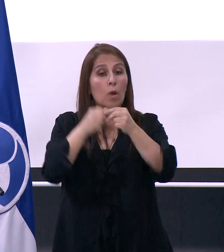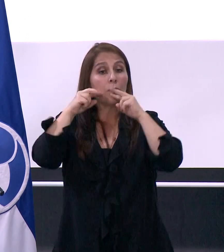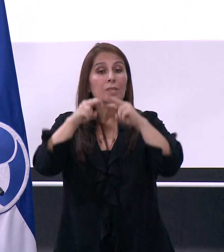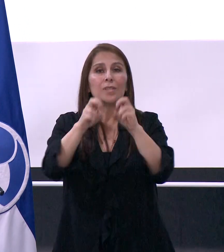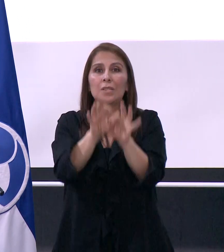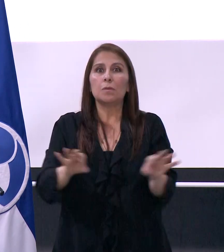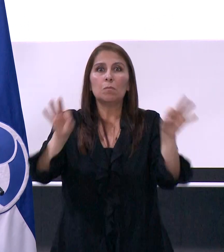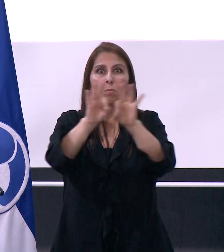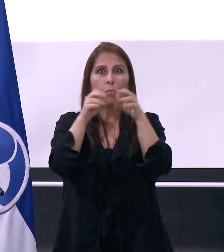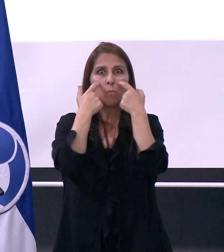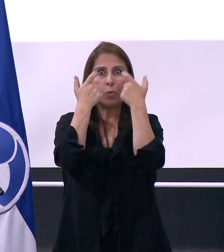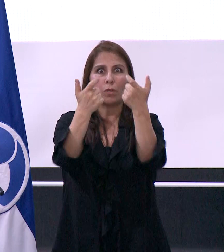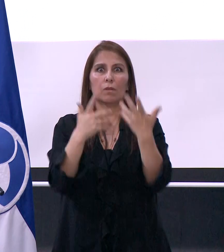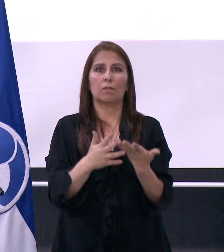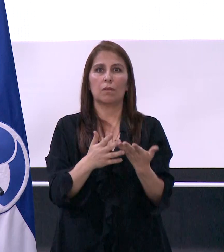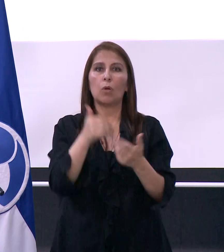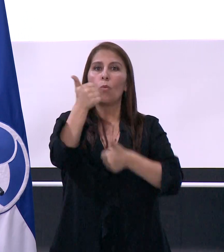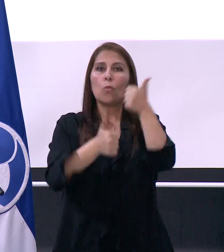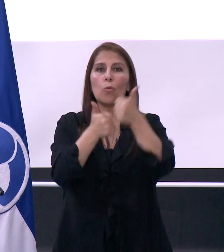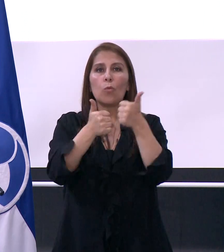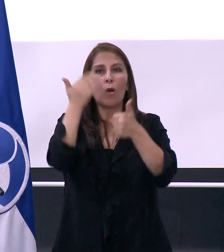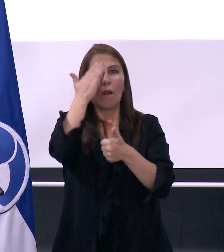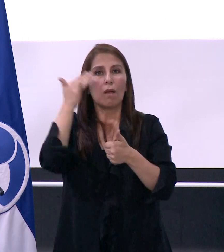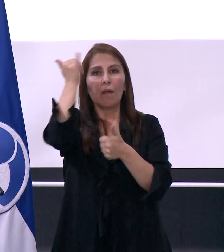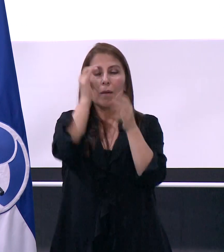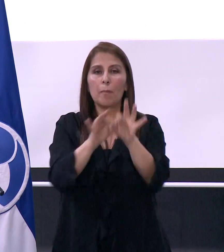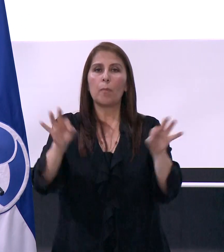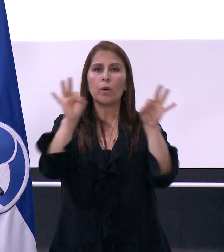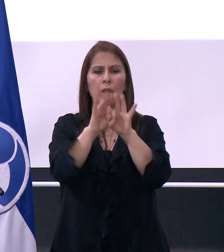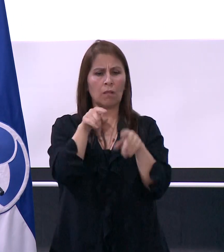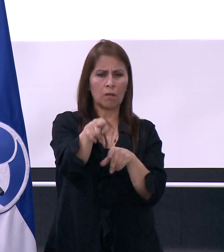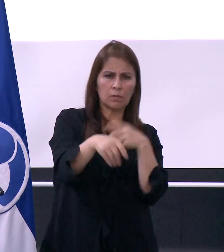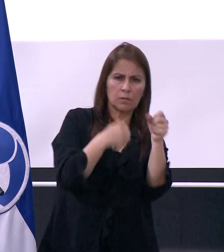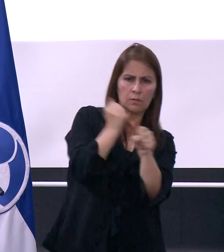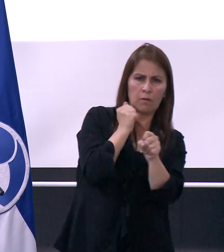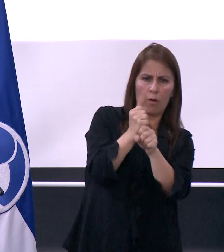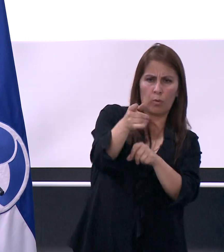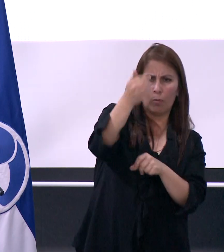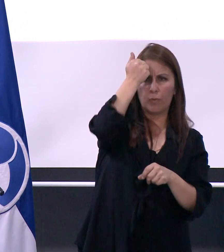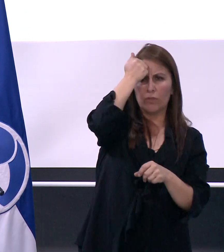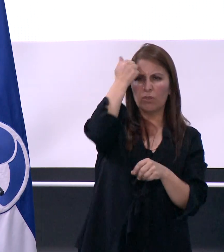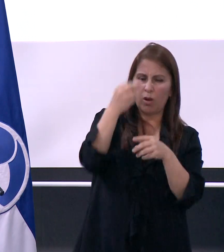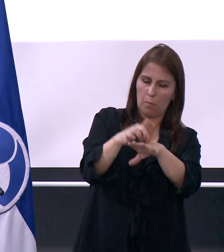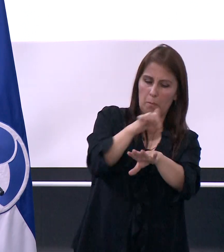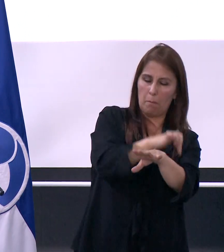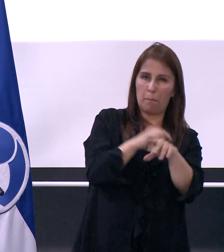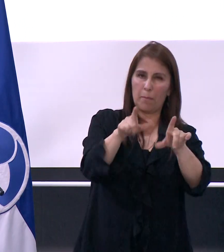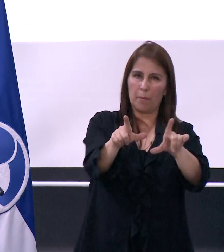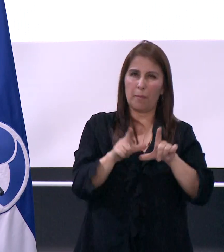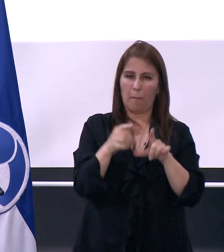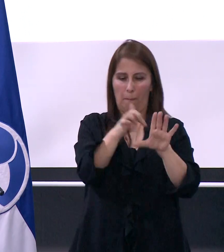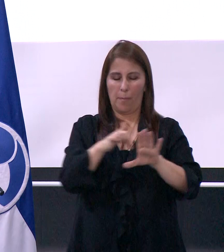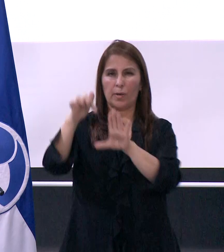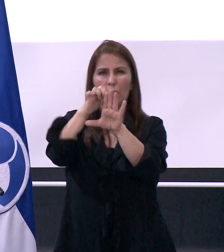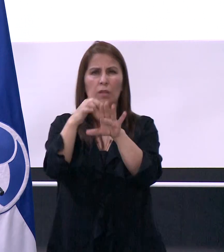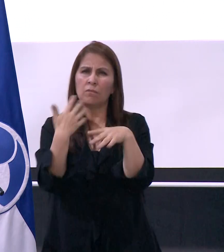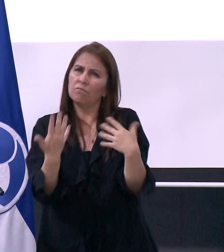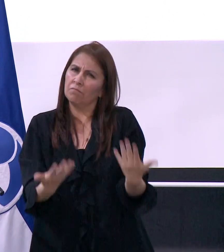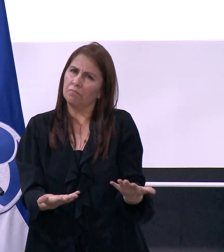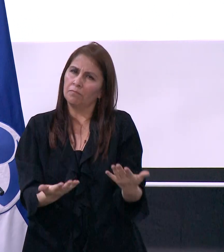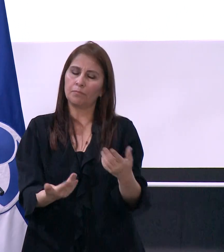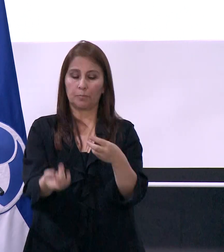ello y qué tipo de academia le da sentido al quehacer docente en los niveles de pregrado y posgrado y